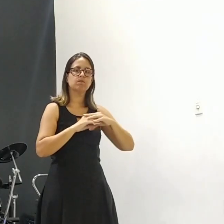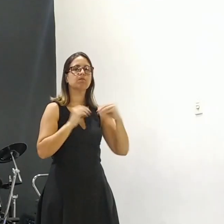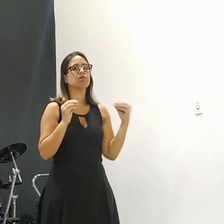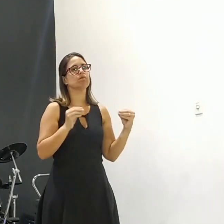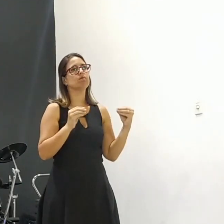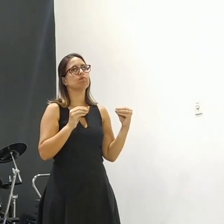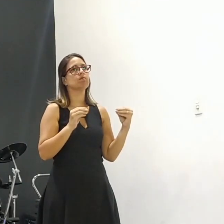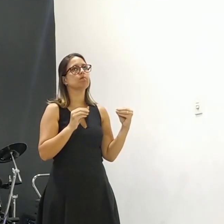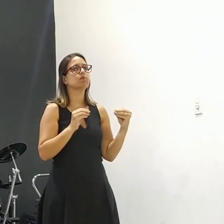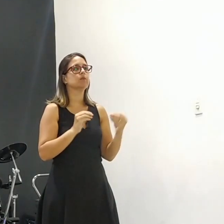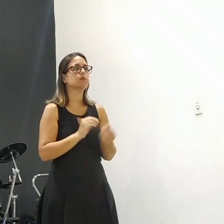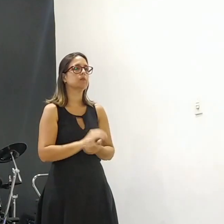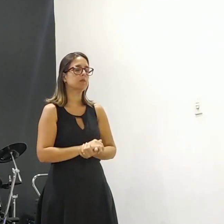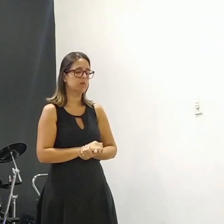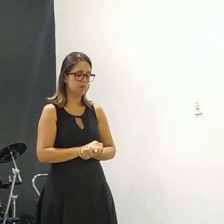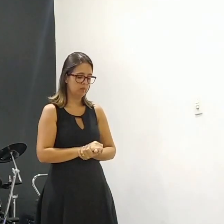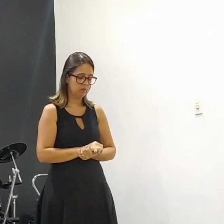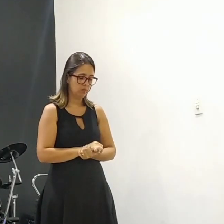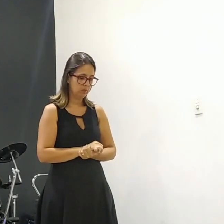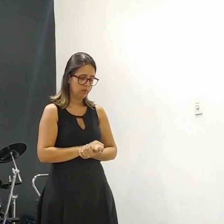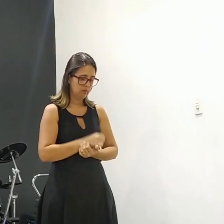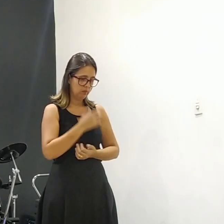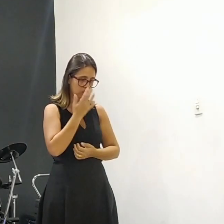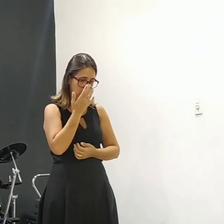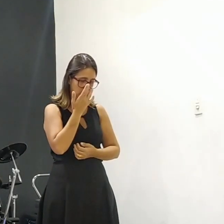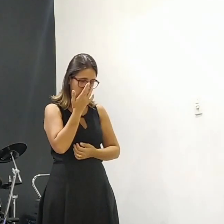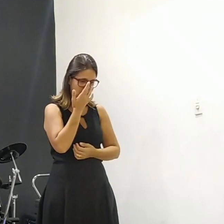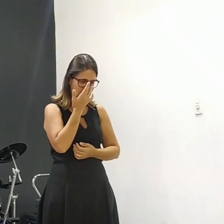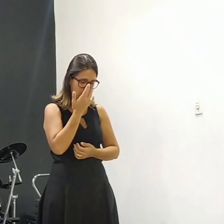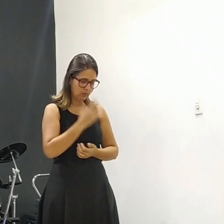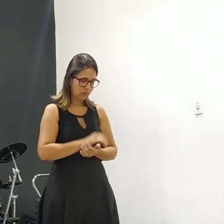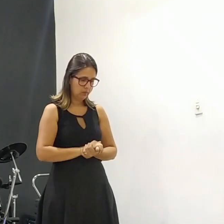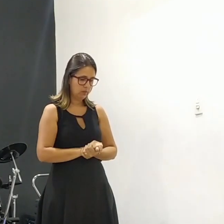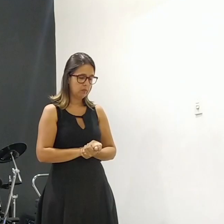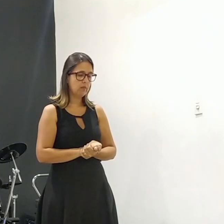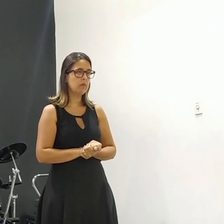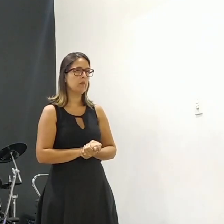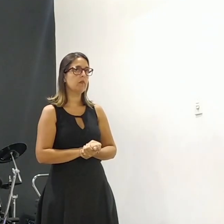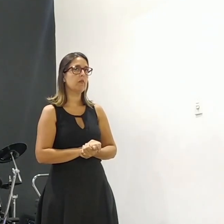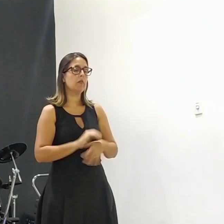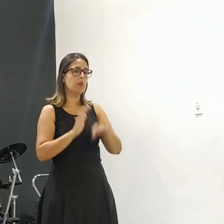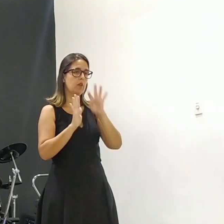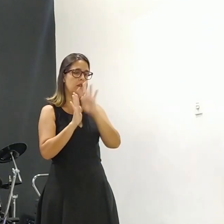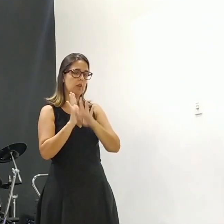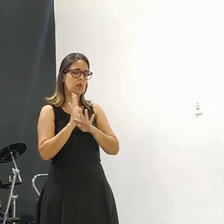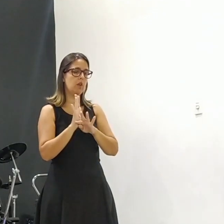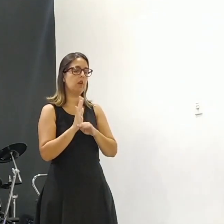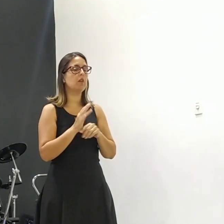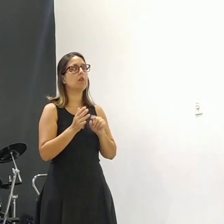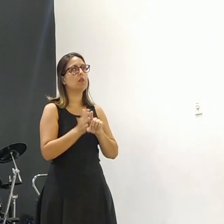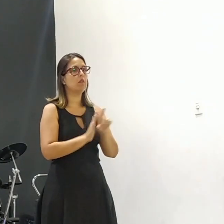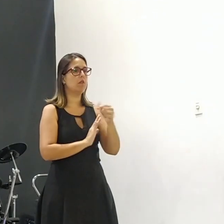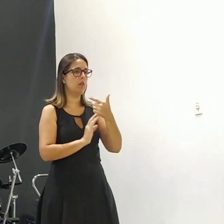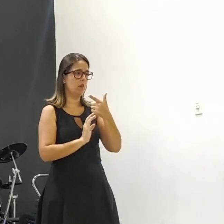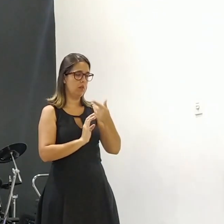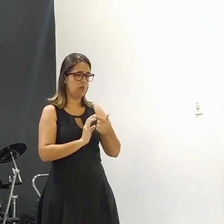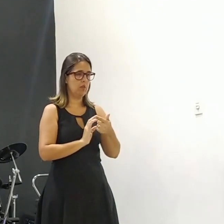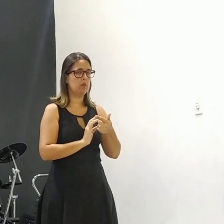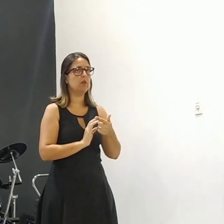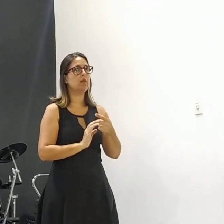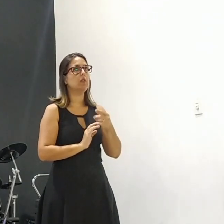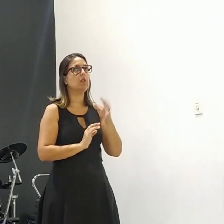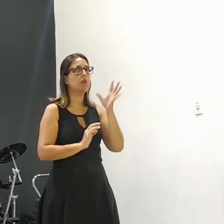te curar. Aí ele chega lá no texto, no versículo 12. No versículo 12 lá de